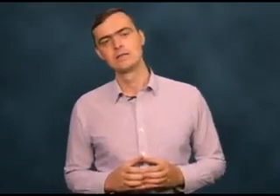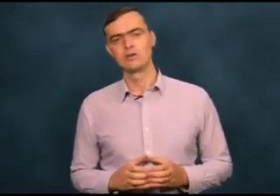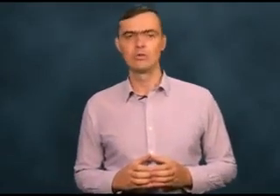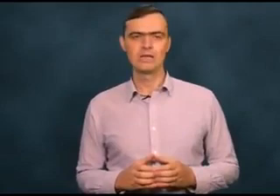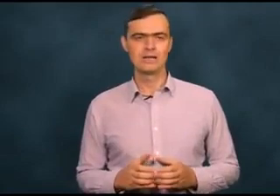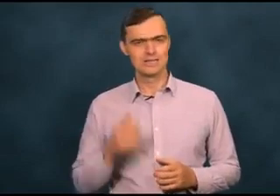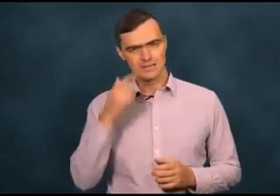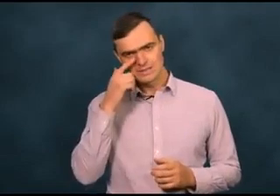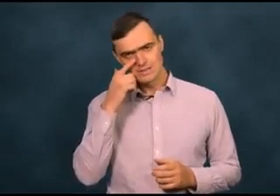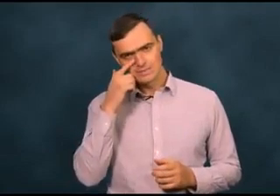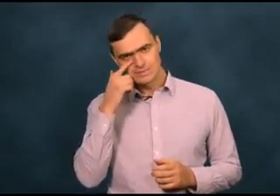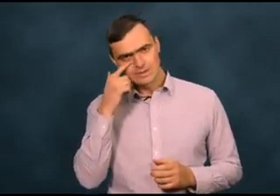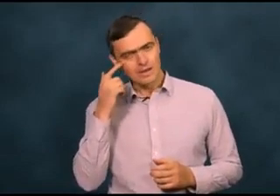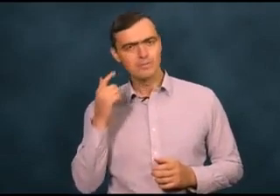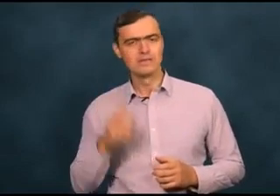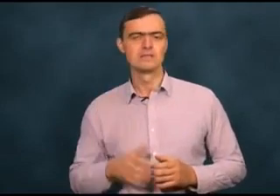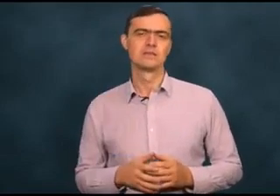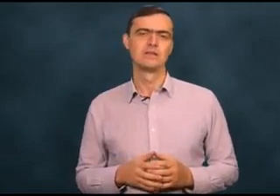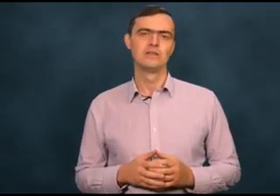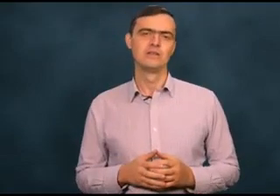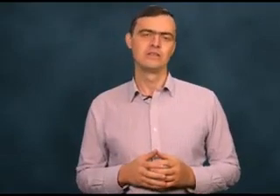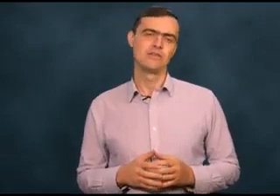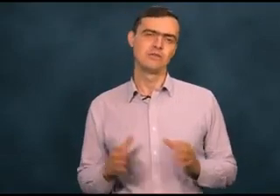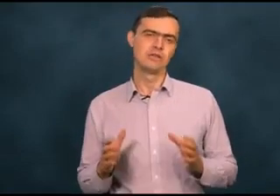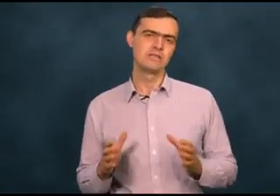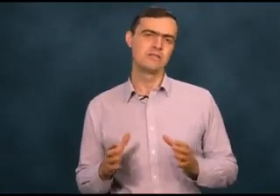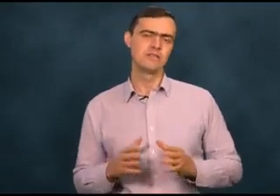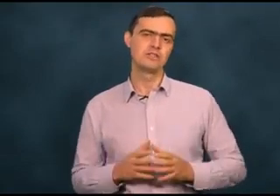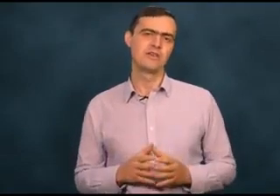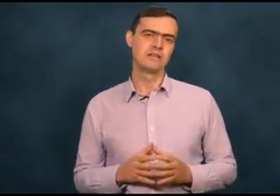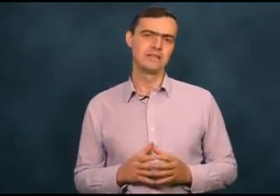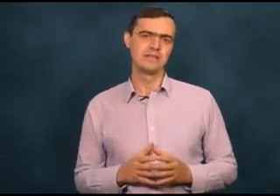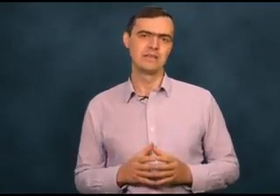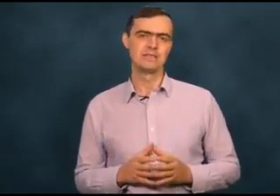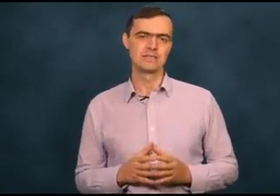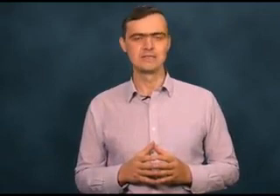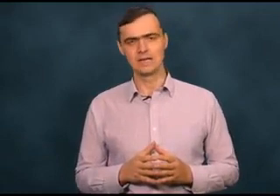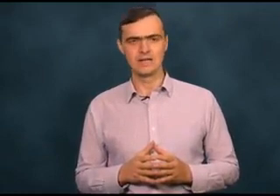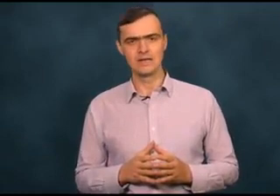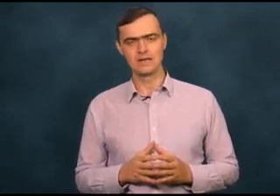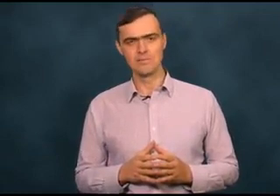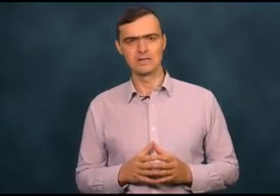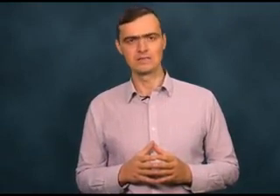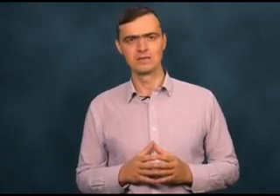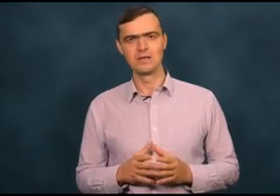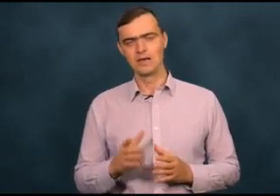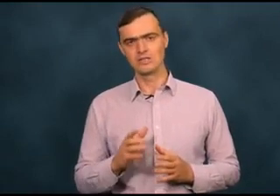Sau poate că astăzi ai plâns și ai fi dorit să fie cineva lângă tine, să îți arate că îi pasă. Aceasta